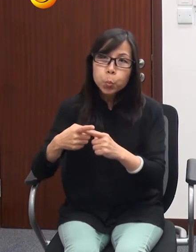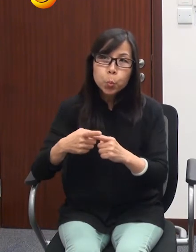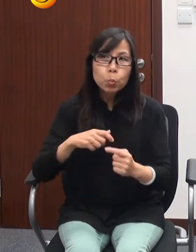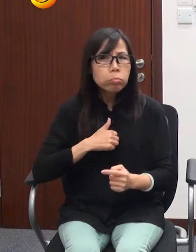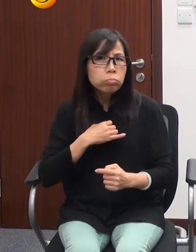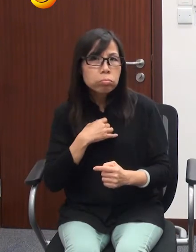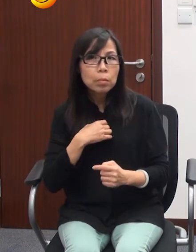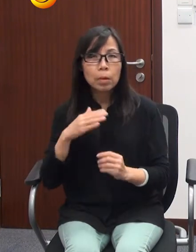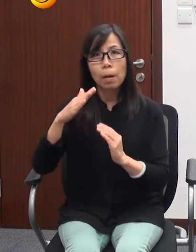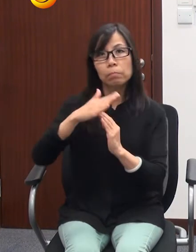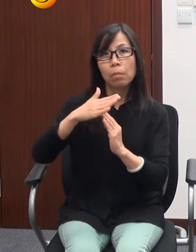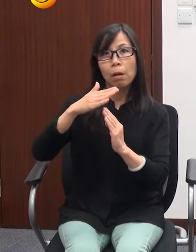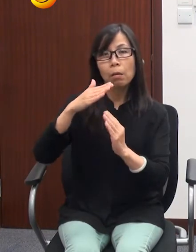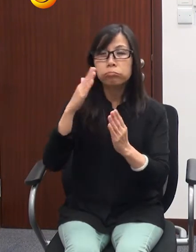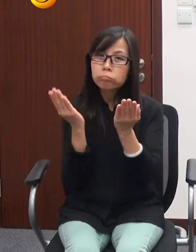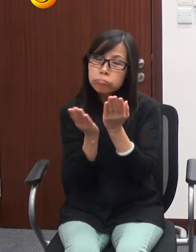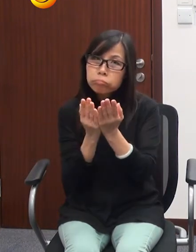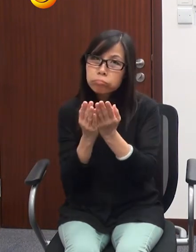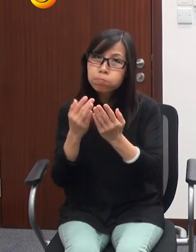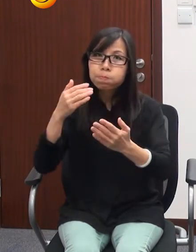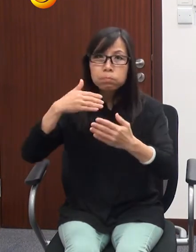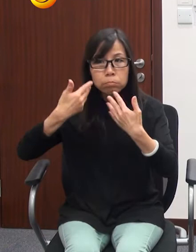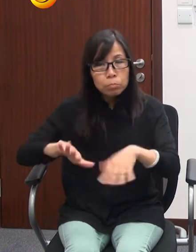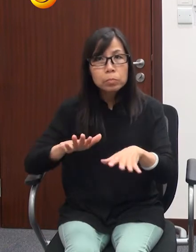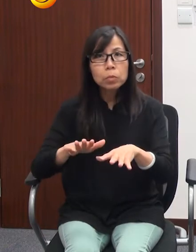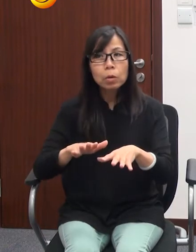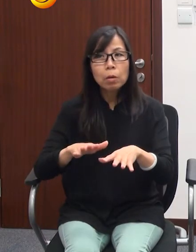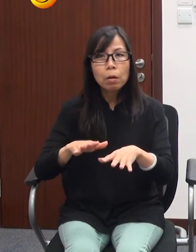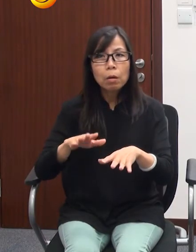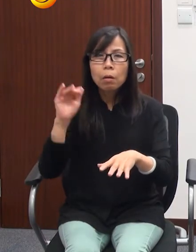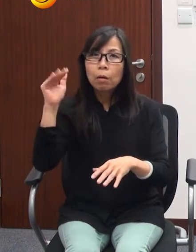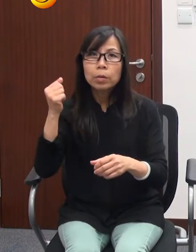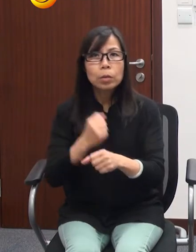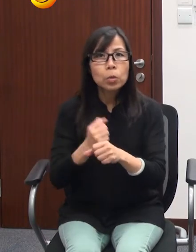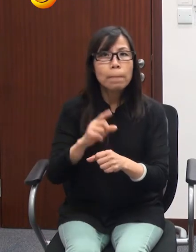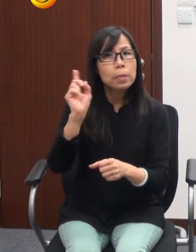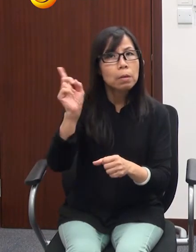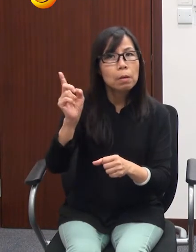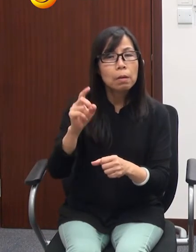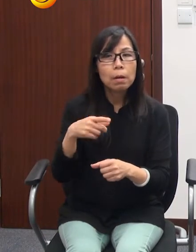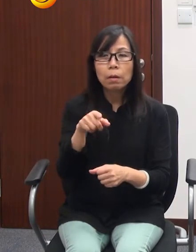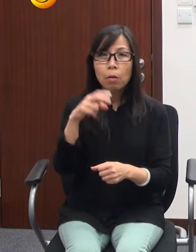可以做啲咩嘢，咁我會反問翻一樣嘢就係話：咦，你其實喺你諗罷課嘅同